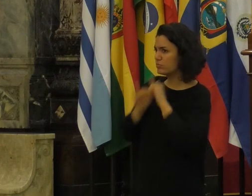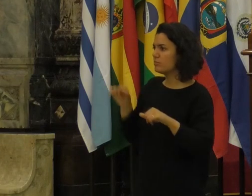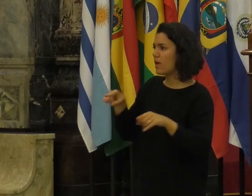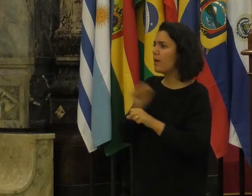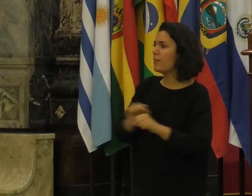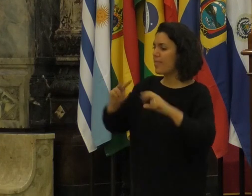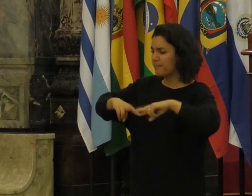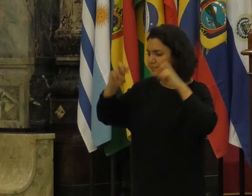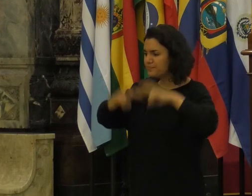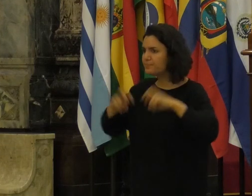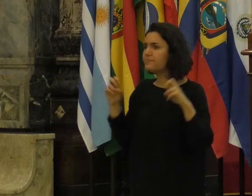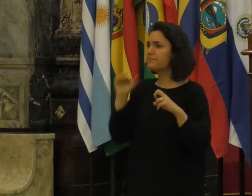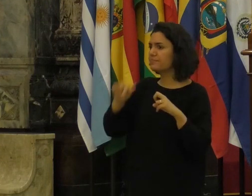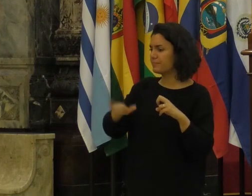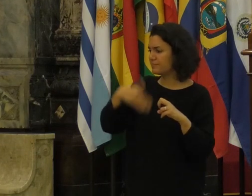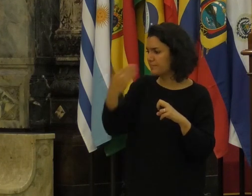su análisis.